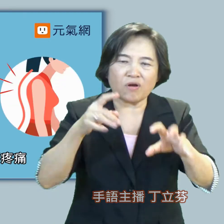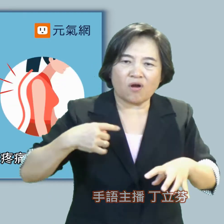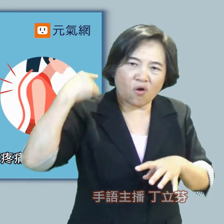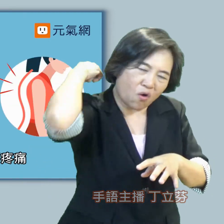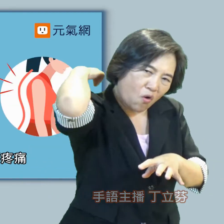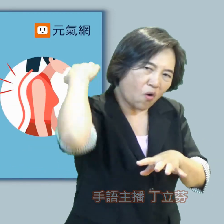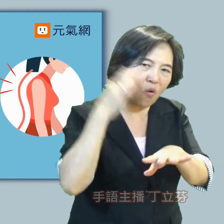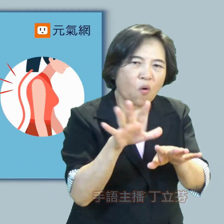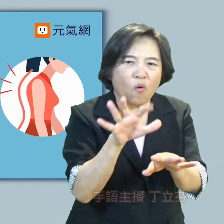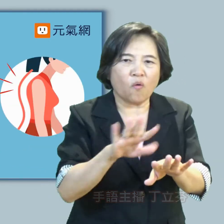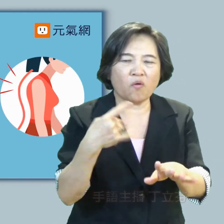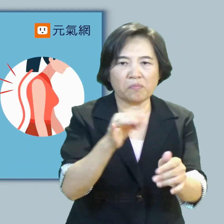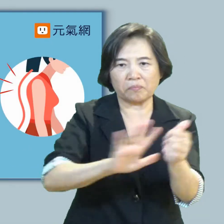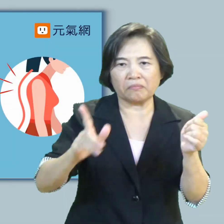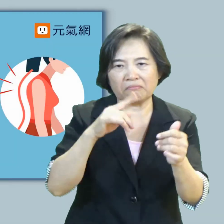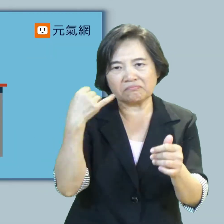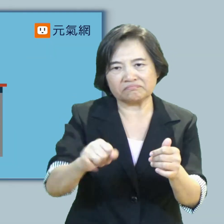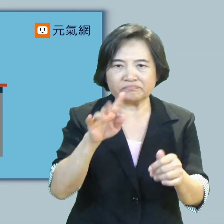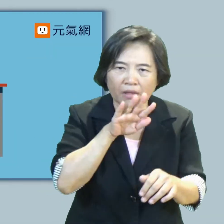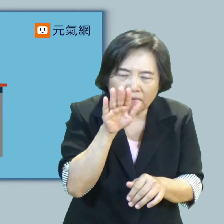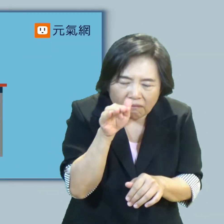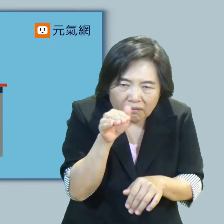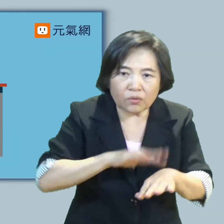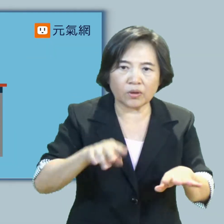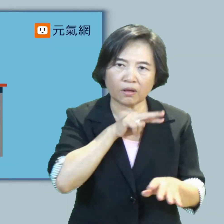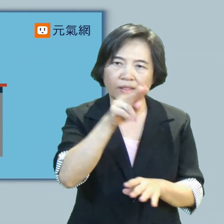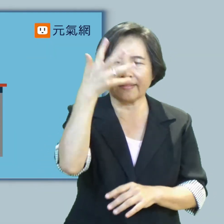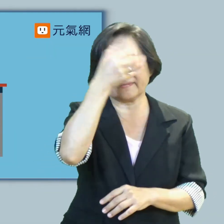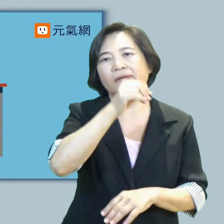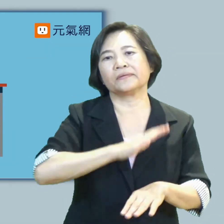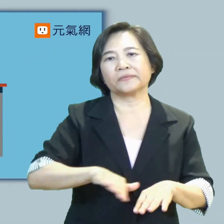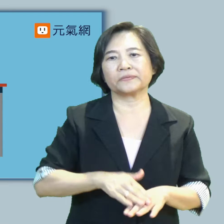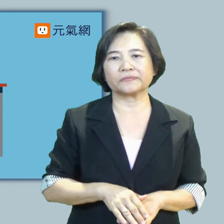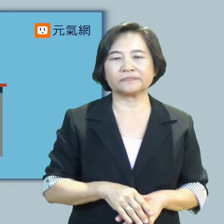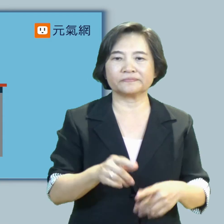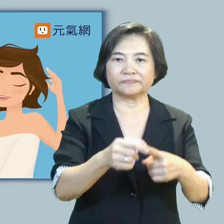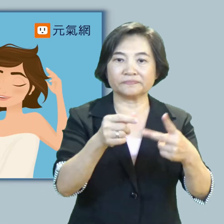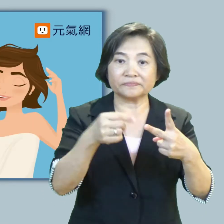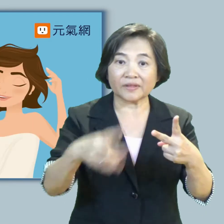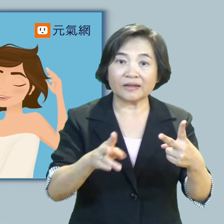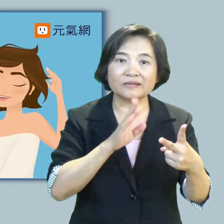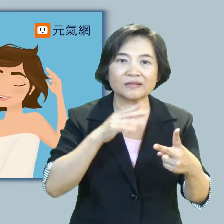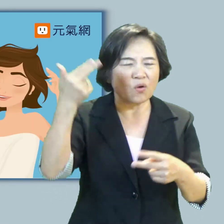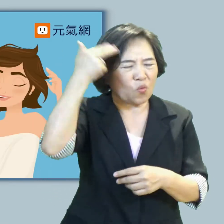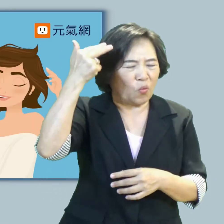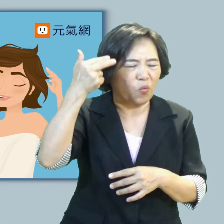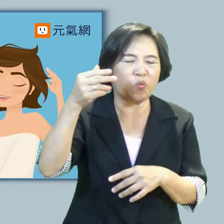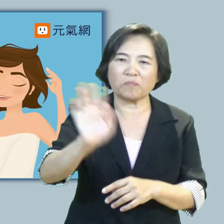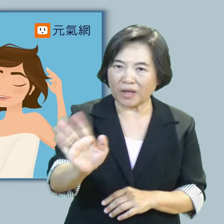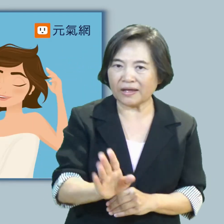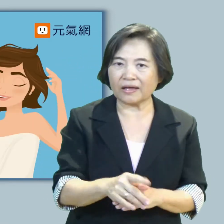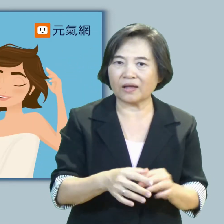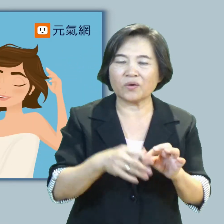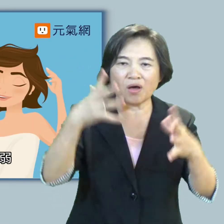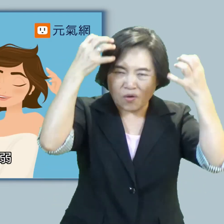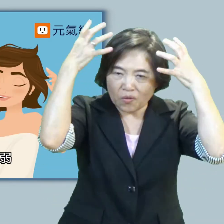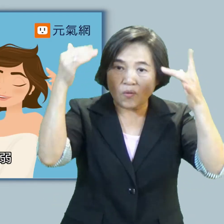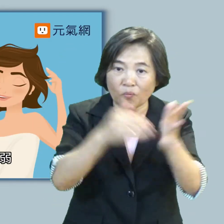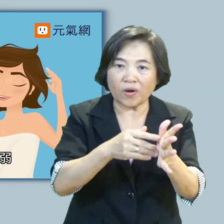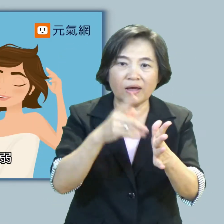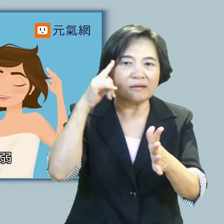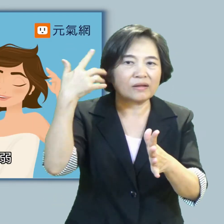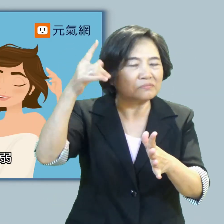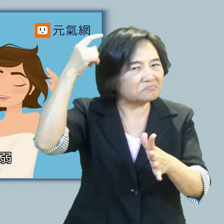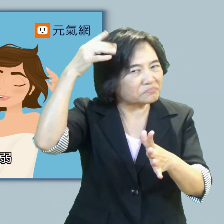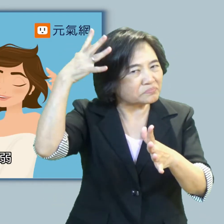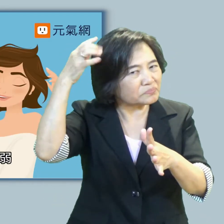背部感受到疼痛，进而影响姿势，让人驼背，看起来更加显老。二、关掉强力吹风机。头发湿的